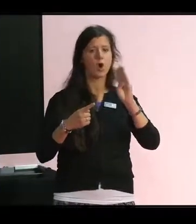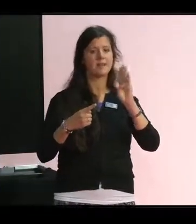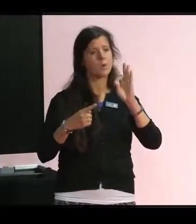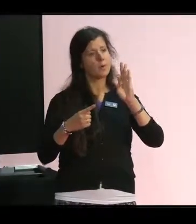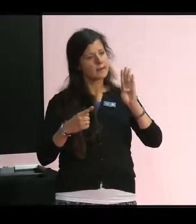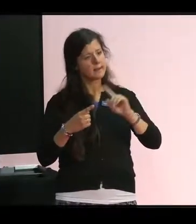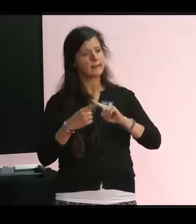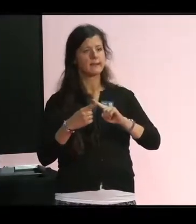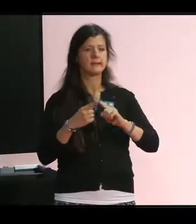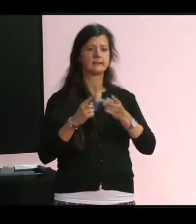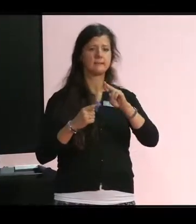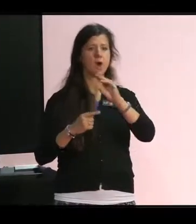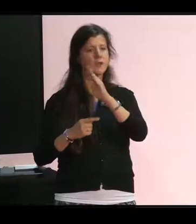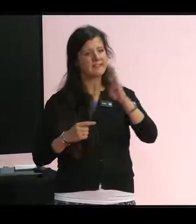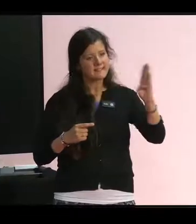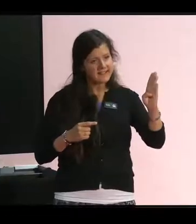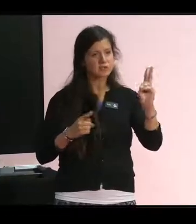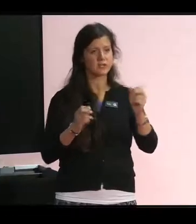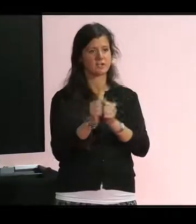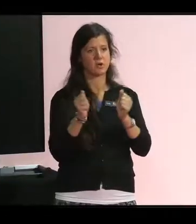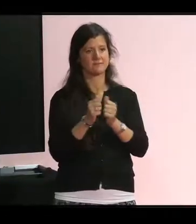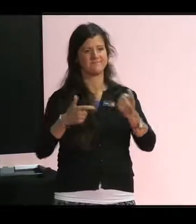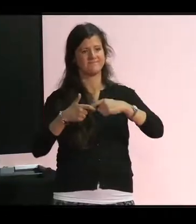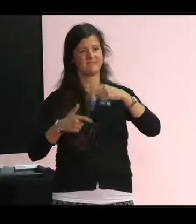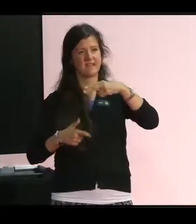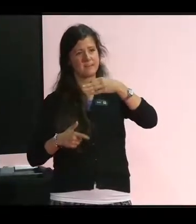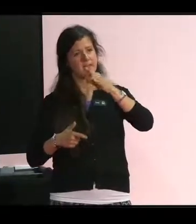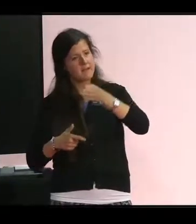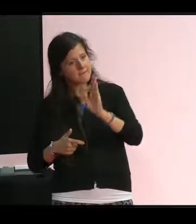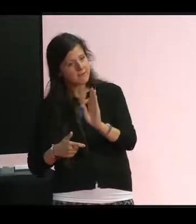ADD. Man kan även ha olika typer av